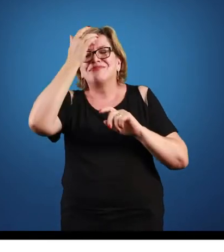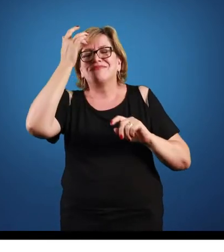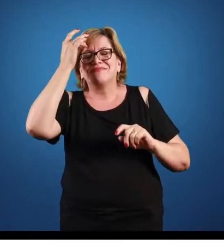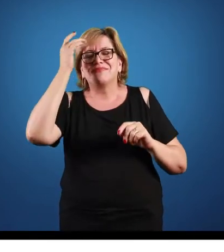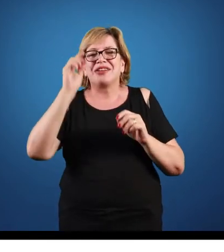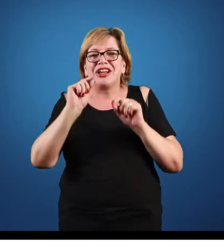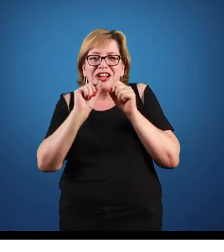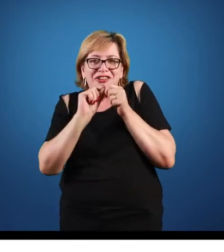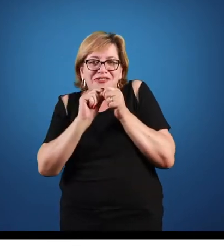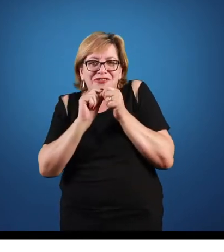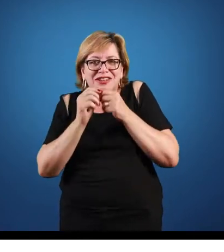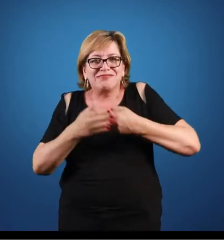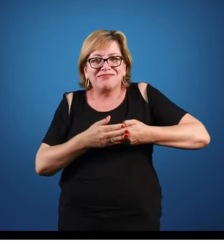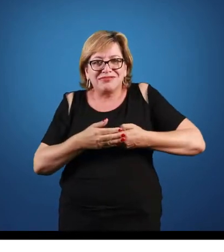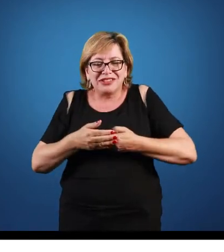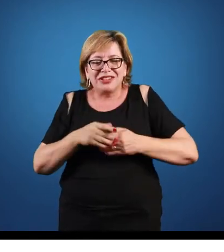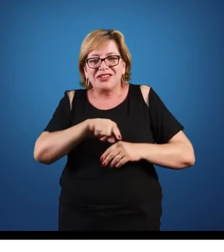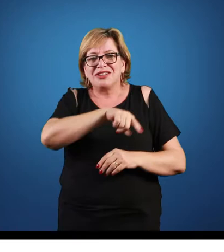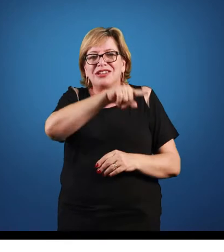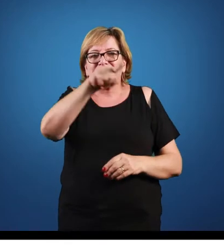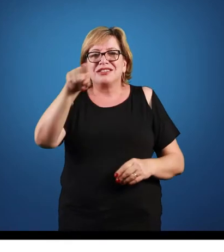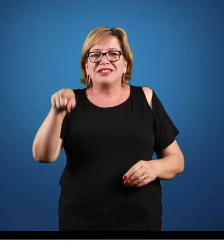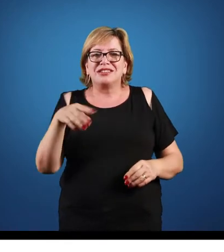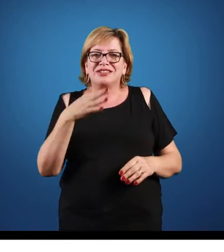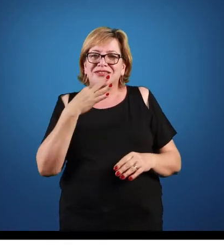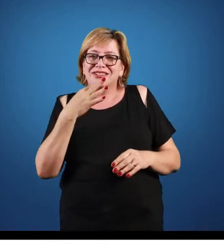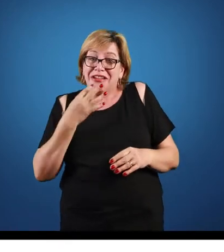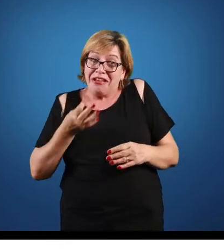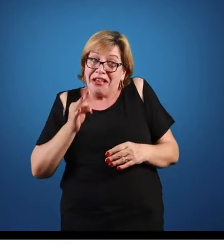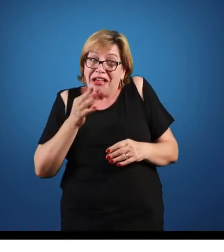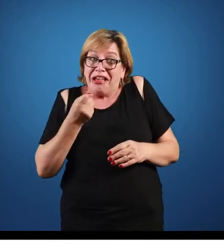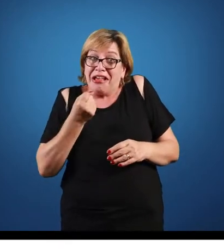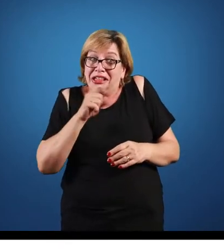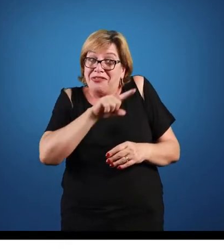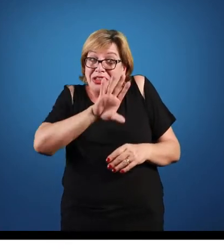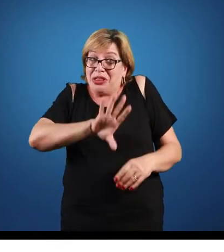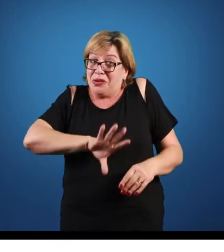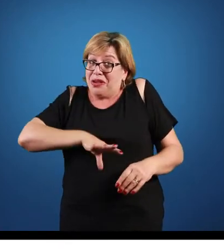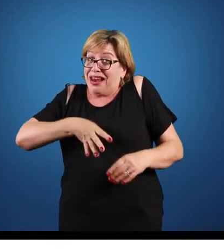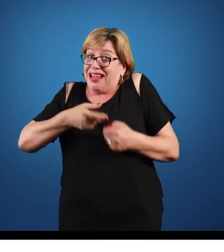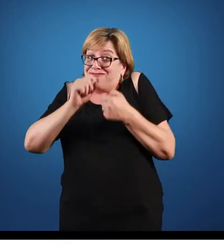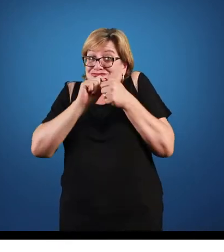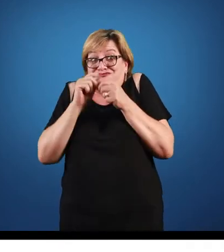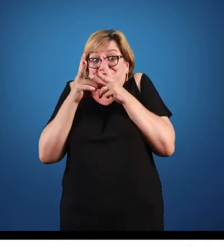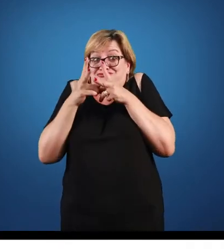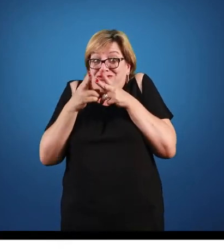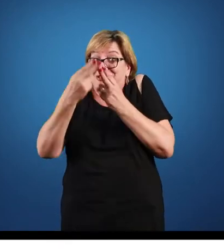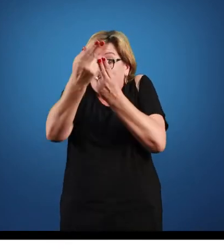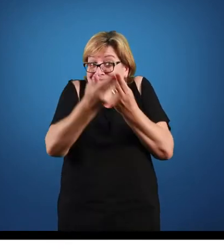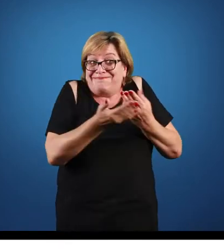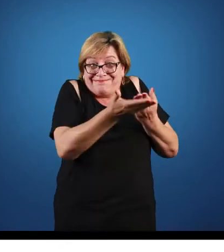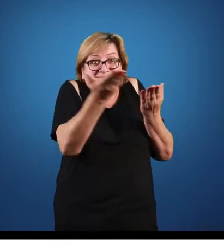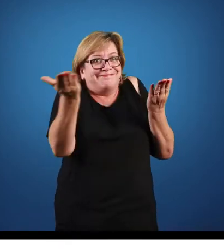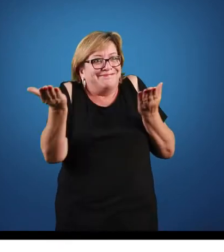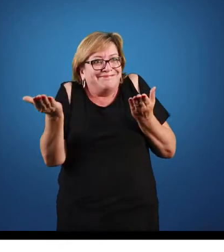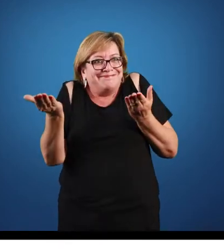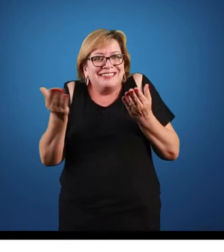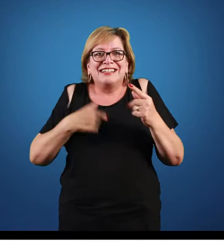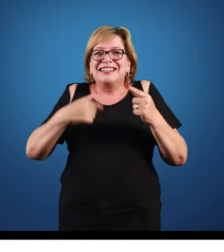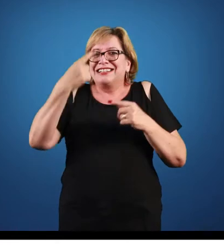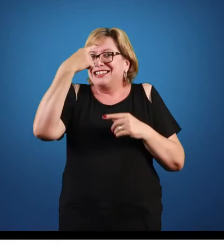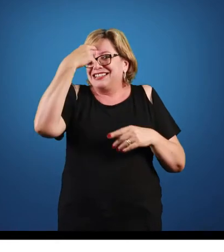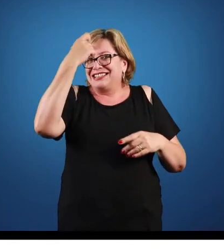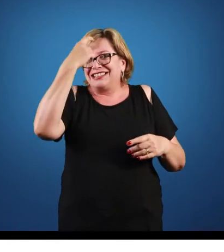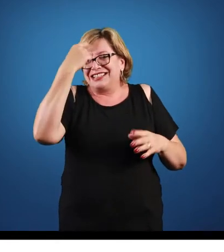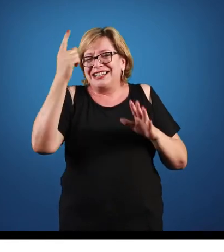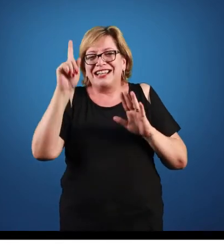conhecerem a a técnica conhecendo o processo se tiverem coragem de fazer alguma coisa nesse nível estão convidados né porque a ideia que realmente é